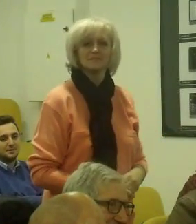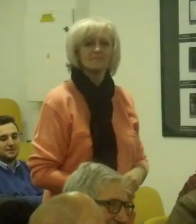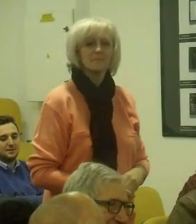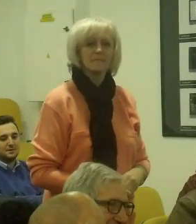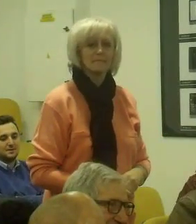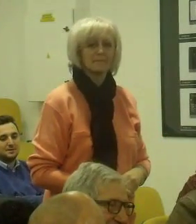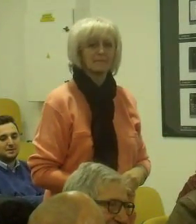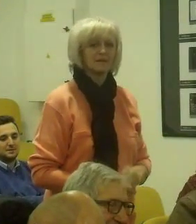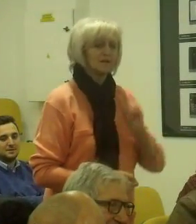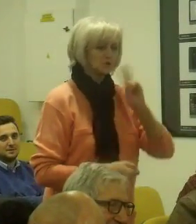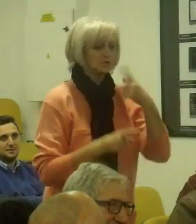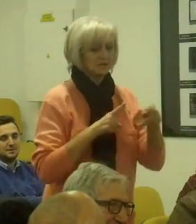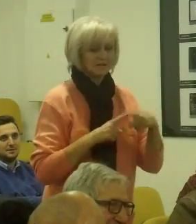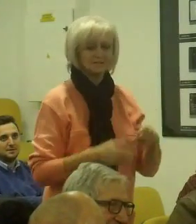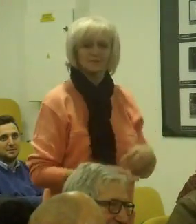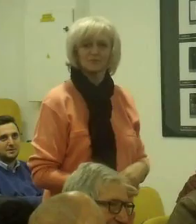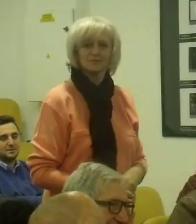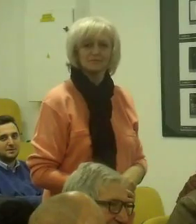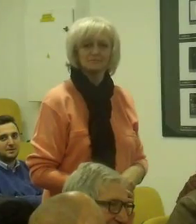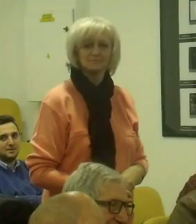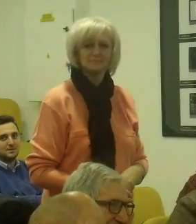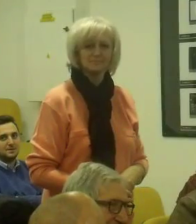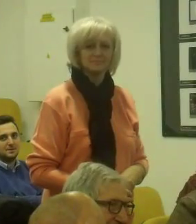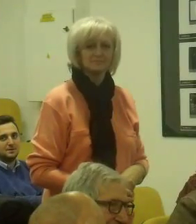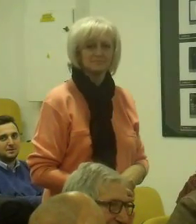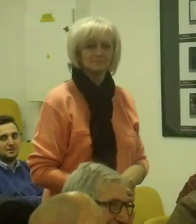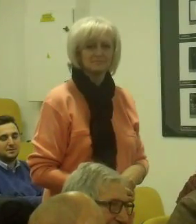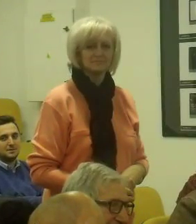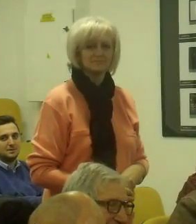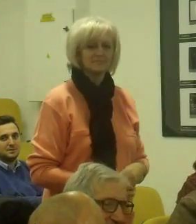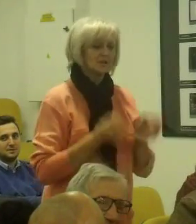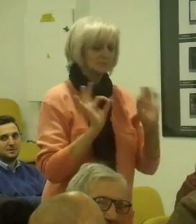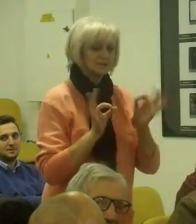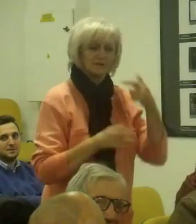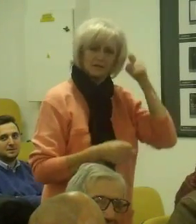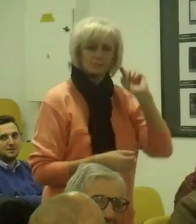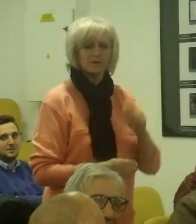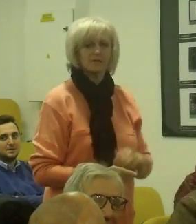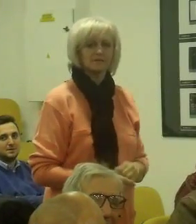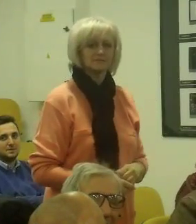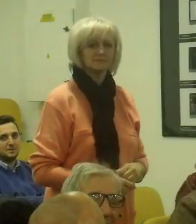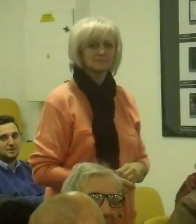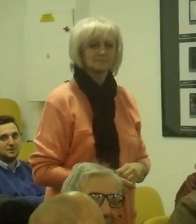A drugi razlog je specijalni aparat za